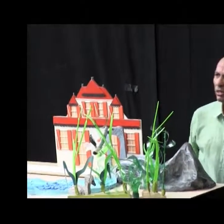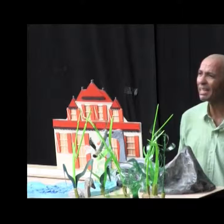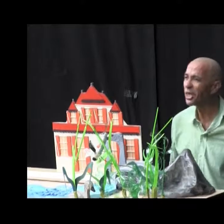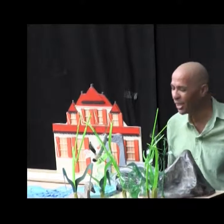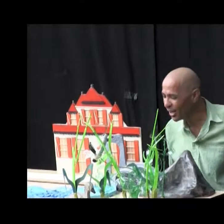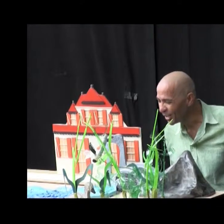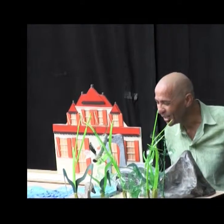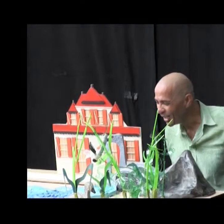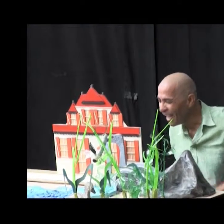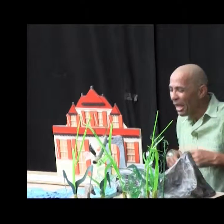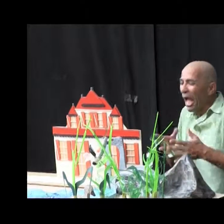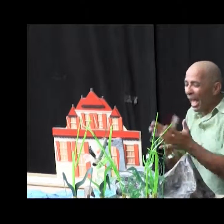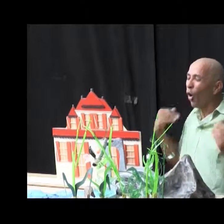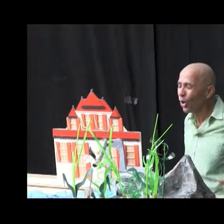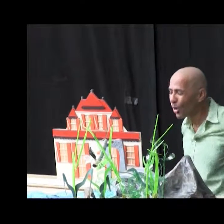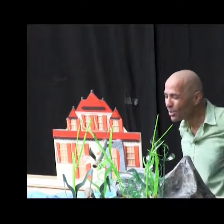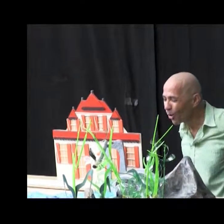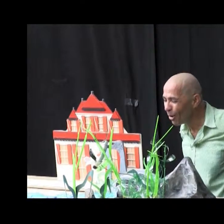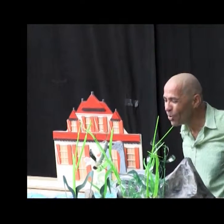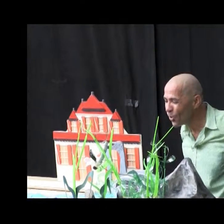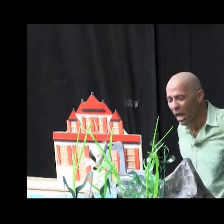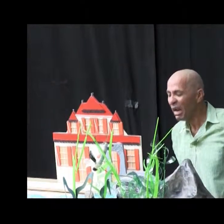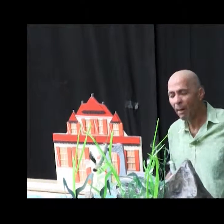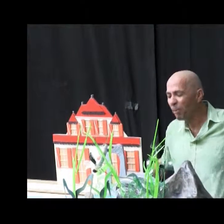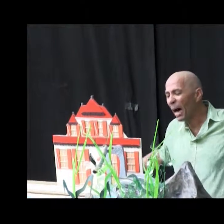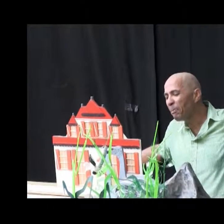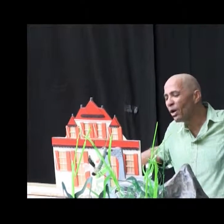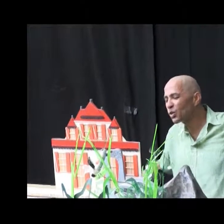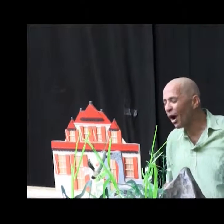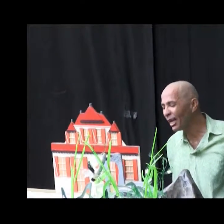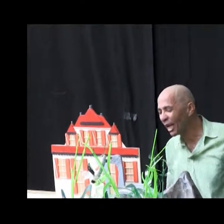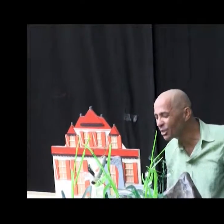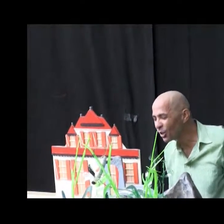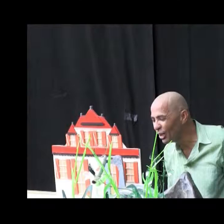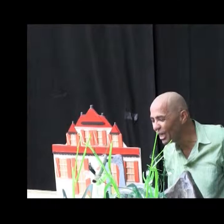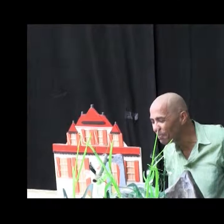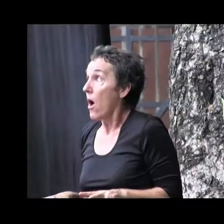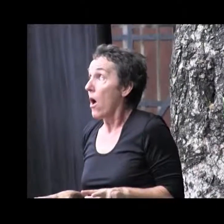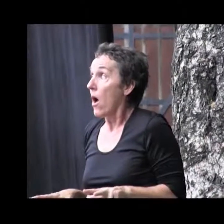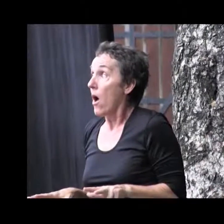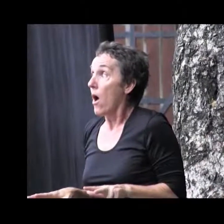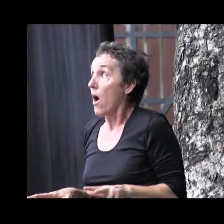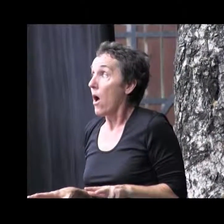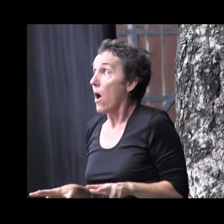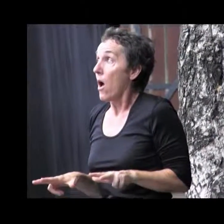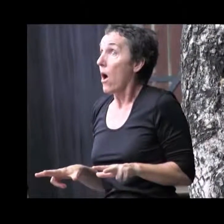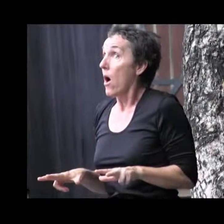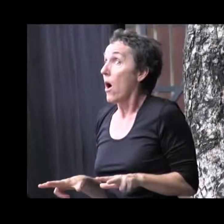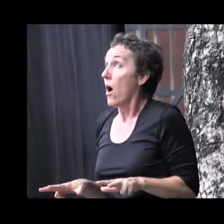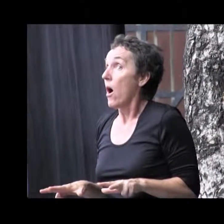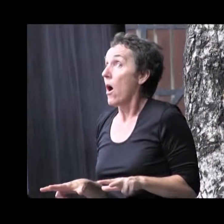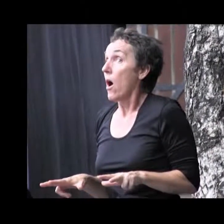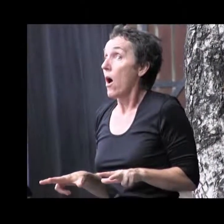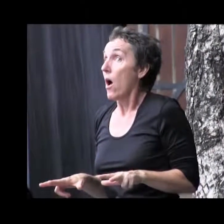Yahoo! Ça te l'a dit! Un gros oiseau comme vous n'a pas besoin d'être joli pour aller loin.